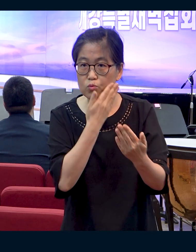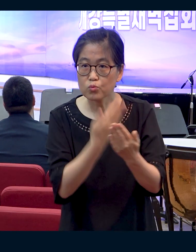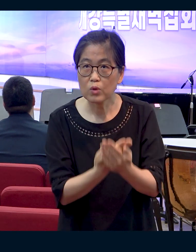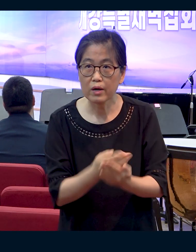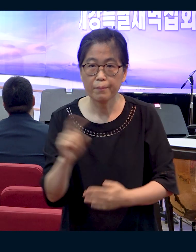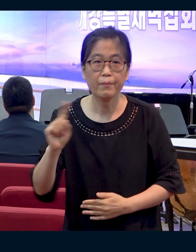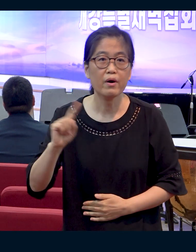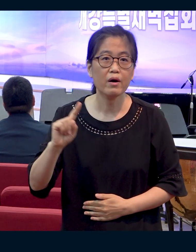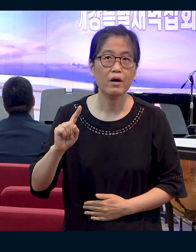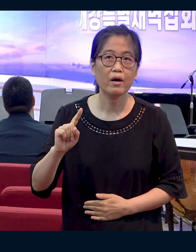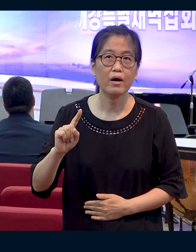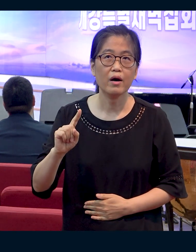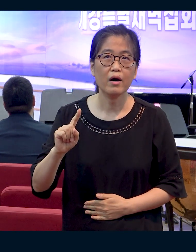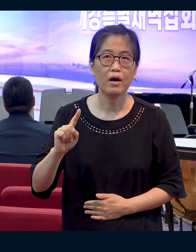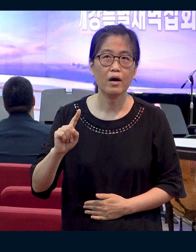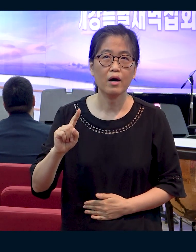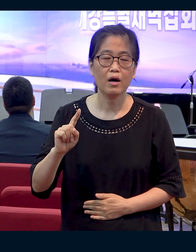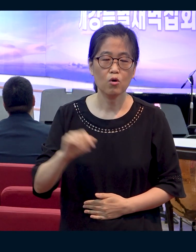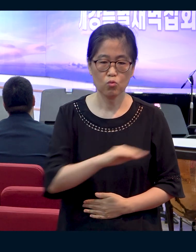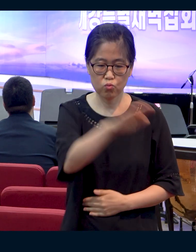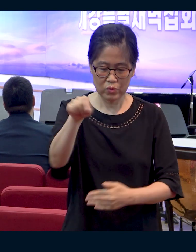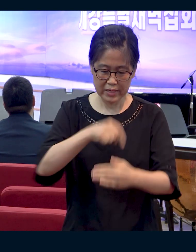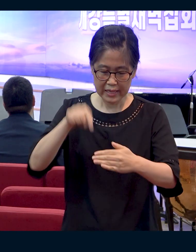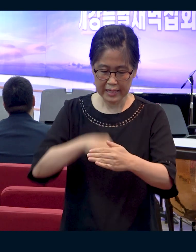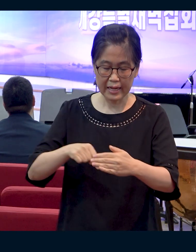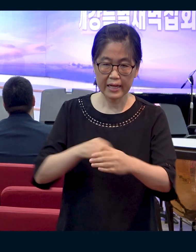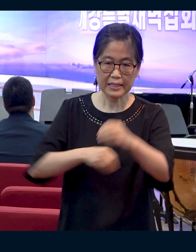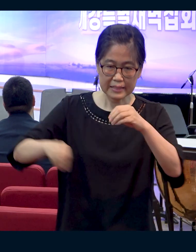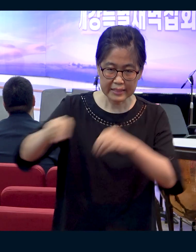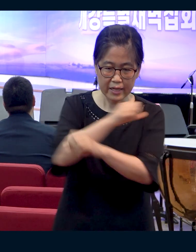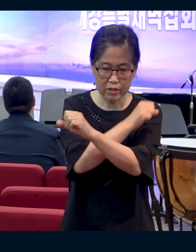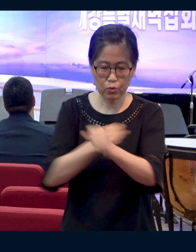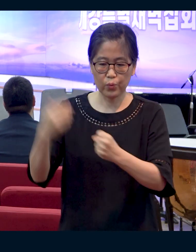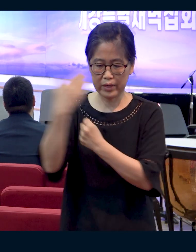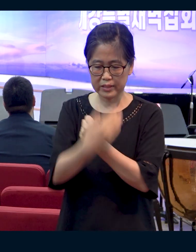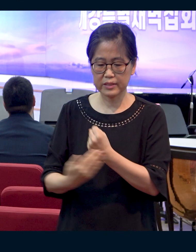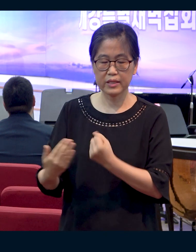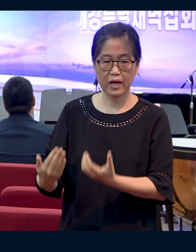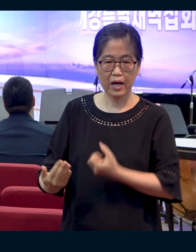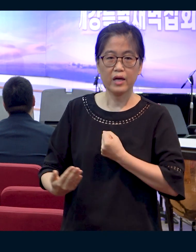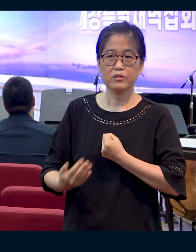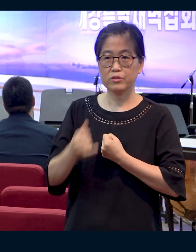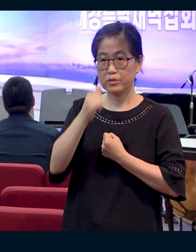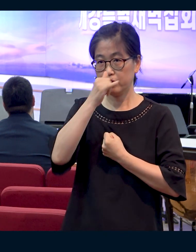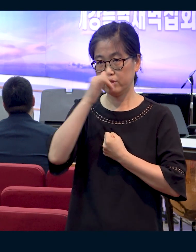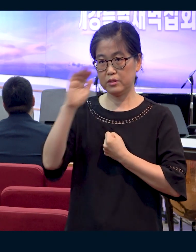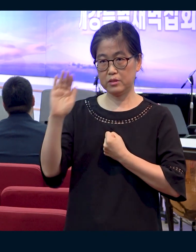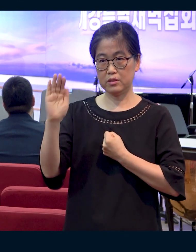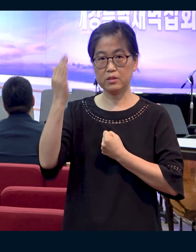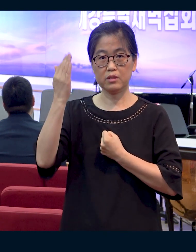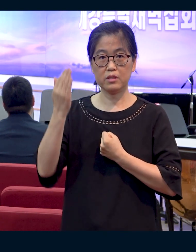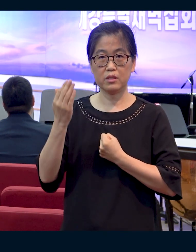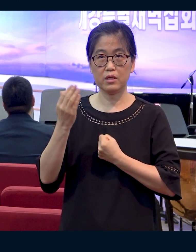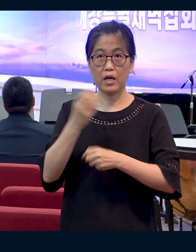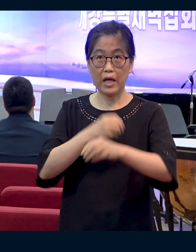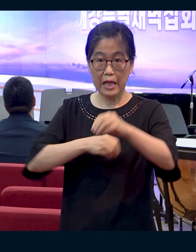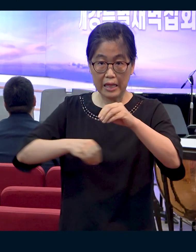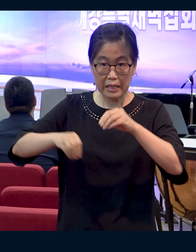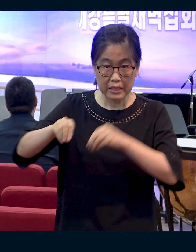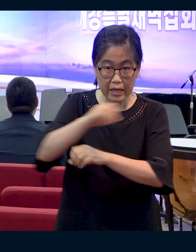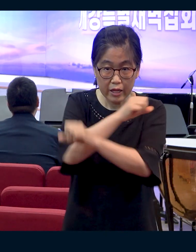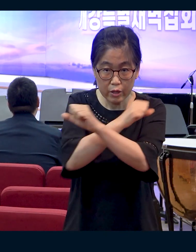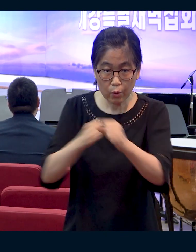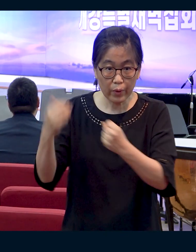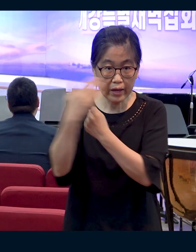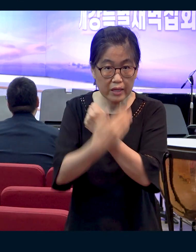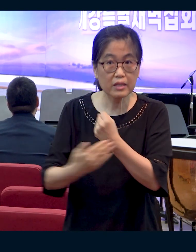뭐냐? 우리 가운데 대속의 은혜가 있어야 돼. 그냥 은혜가 아니라 대속의 은혜가 있어야 돼요. 대속의